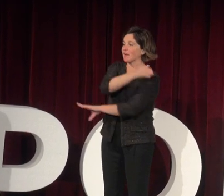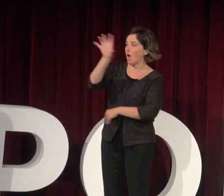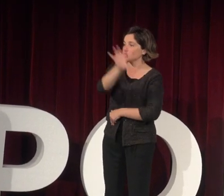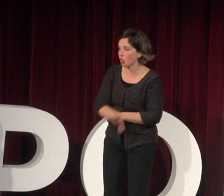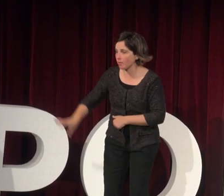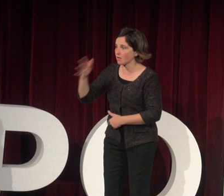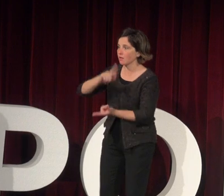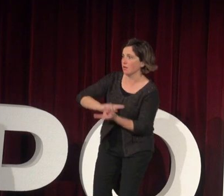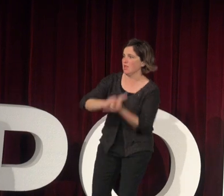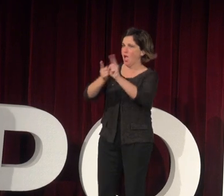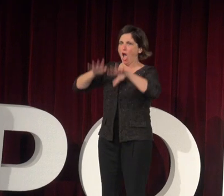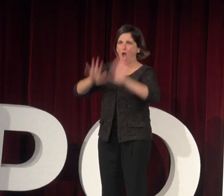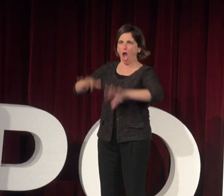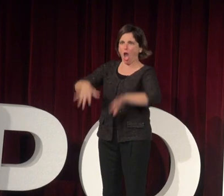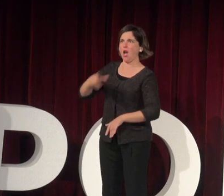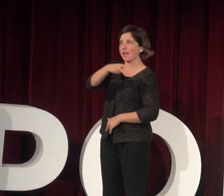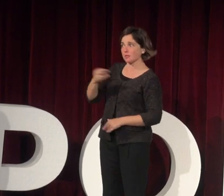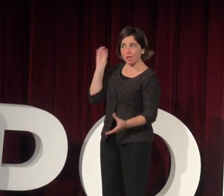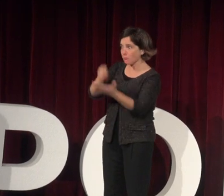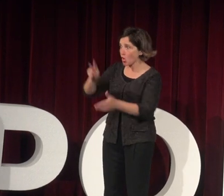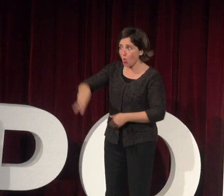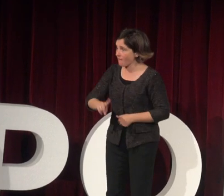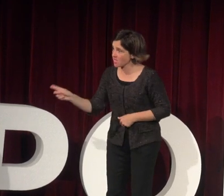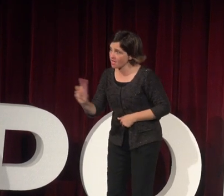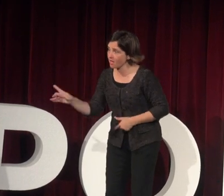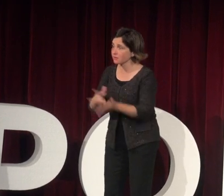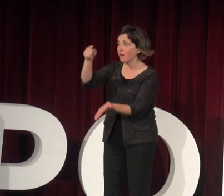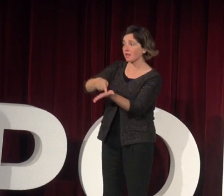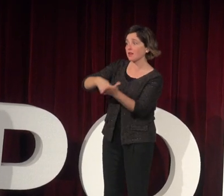preautonomías y tuvieron que movilizarse los cántabros para reclamar.